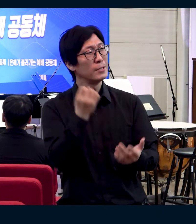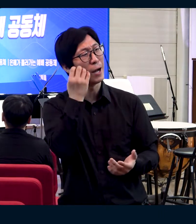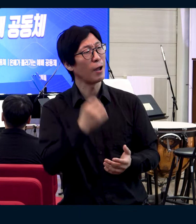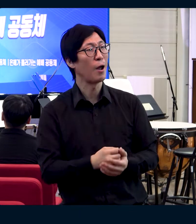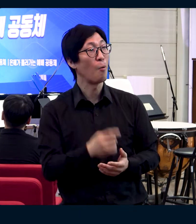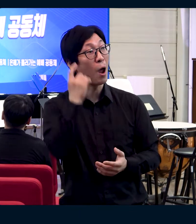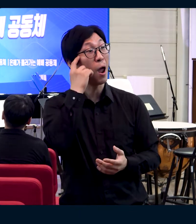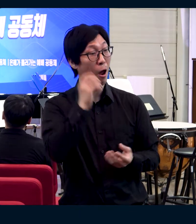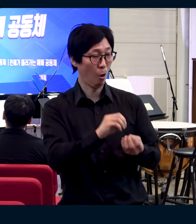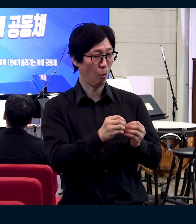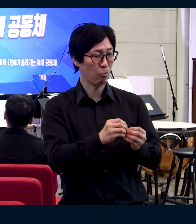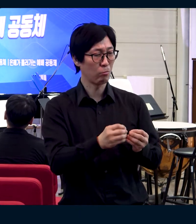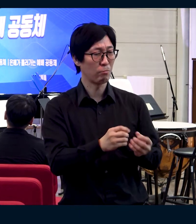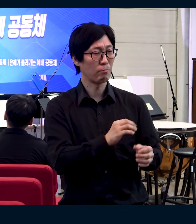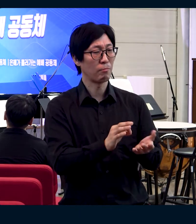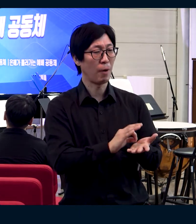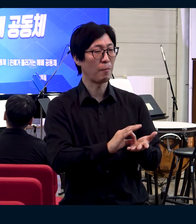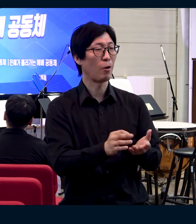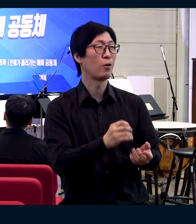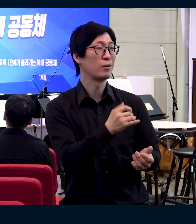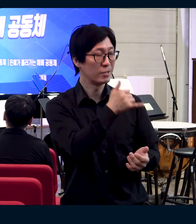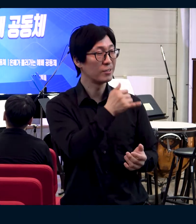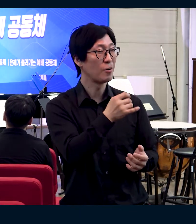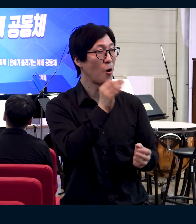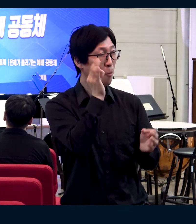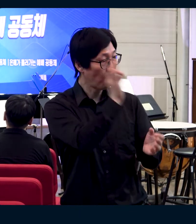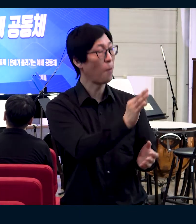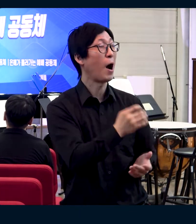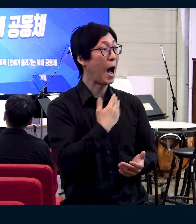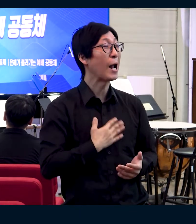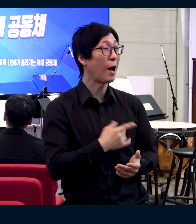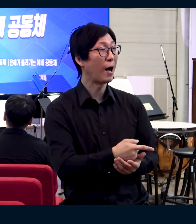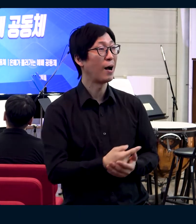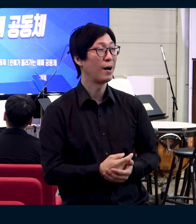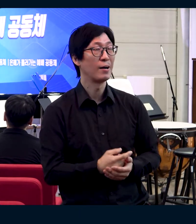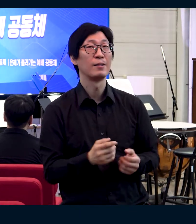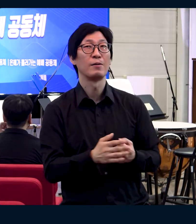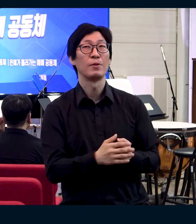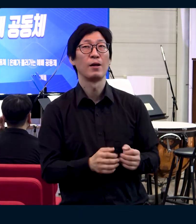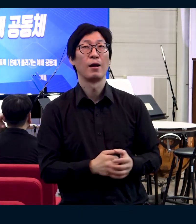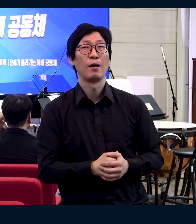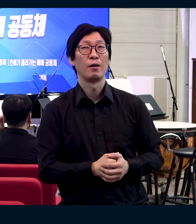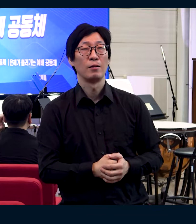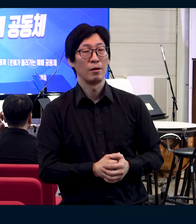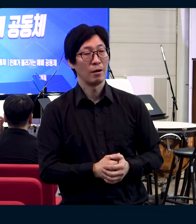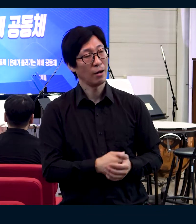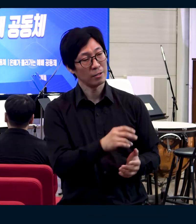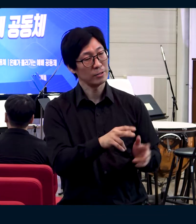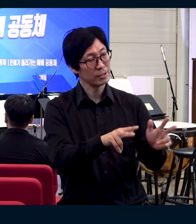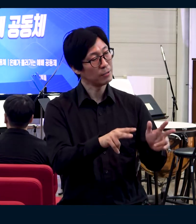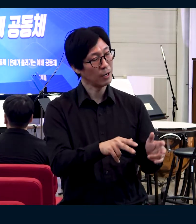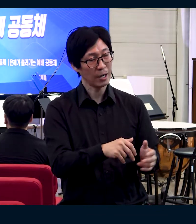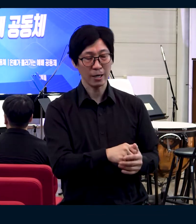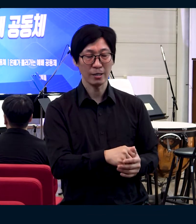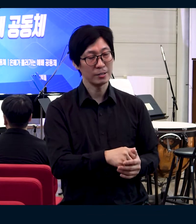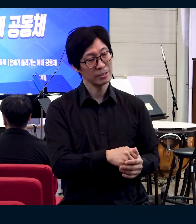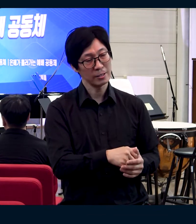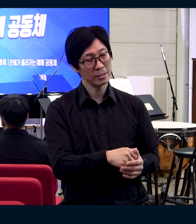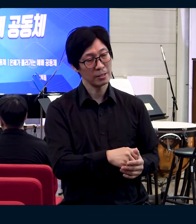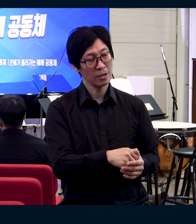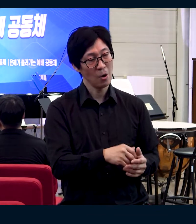왜냐면 꼼수니까. 그건 누가 봐도 꼼수니까. 같이 한 사람들고 다 꼼수를 지금 쓰는 거예요.